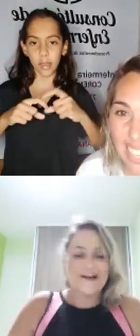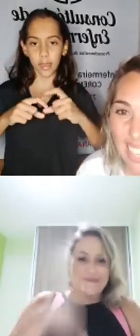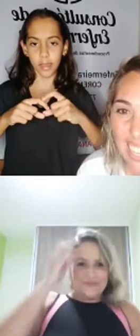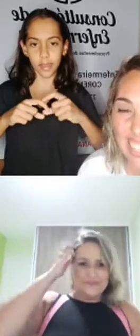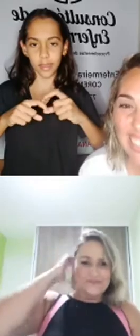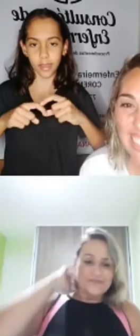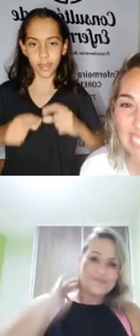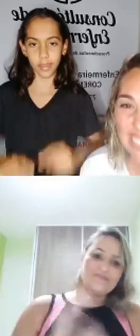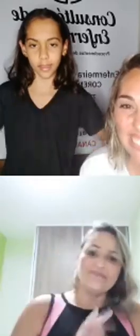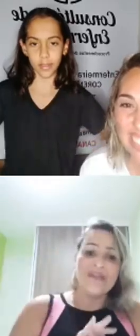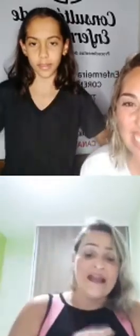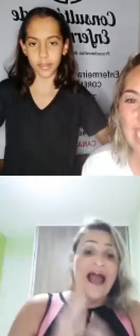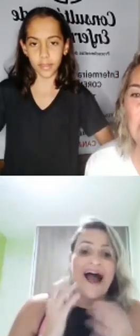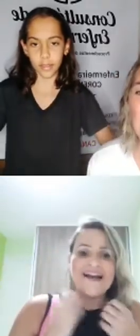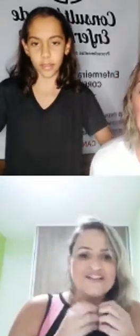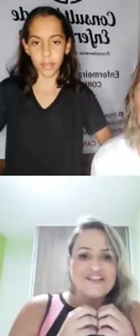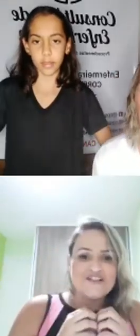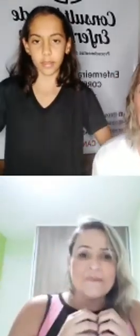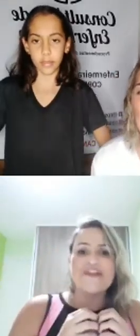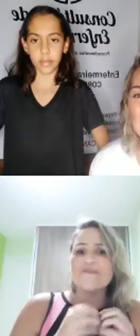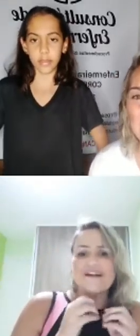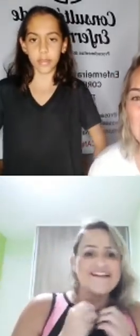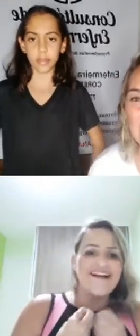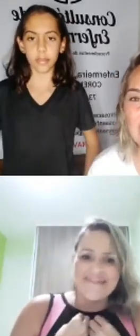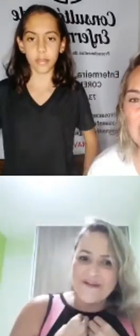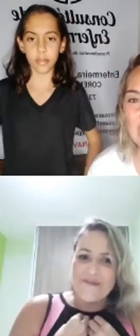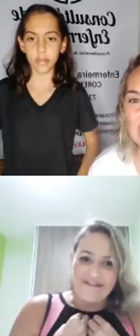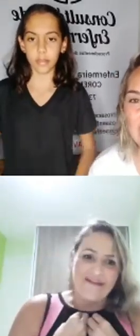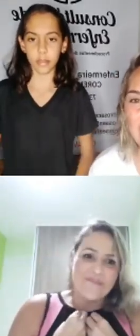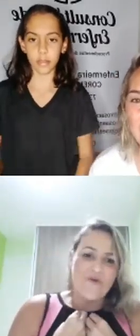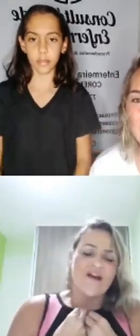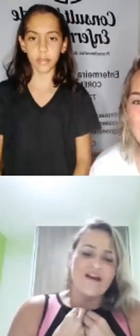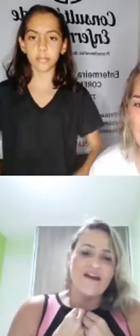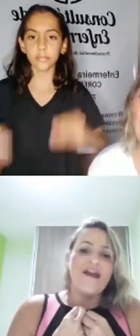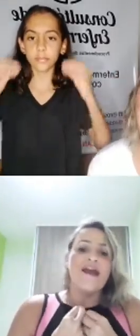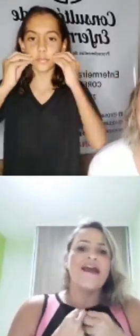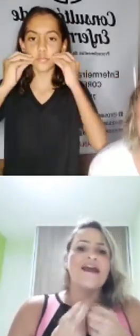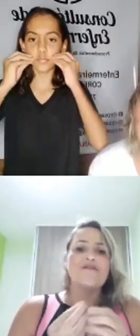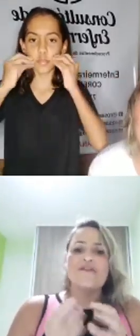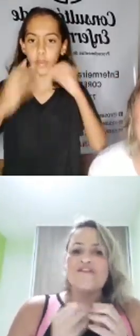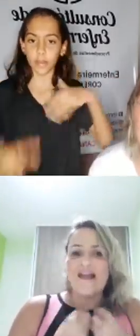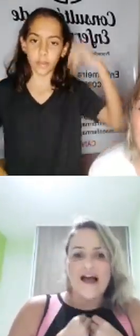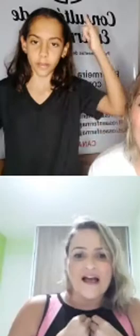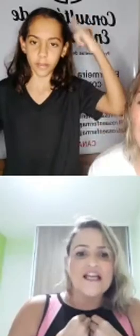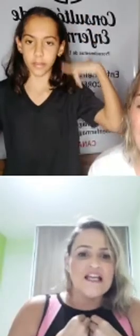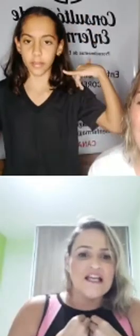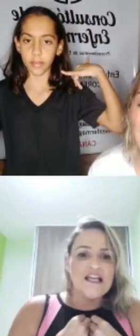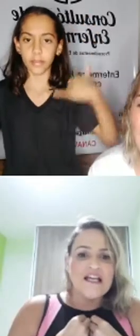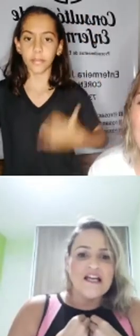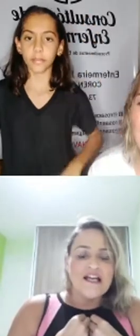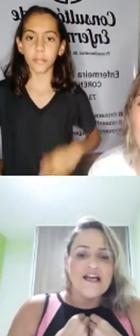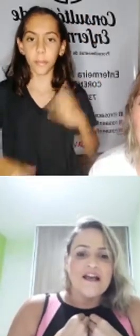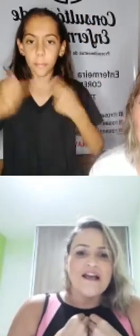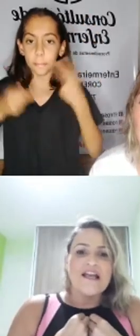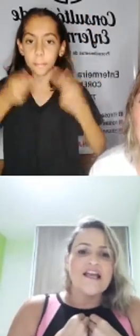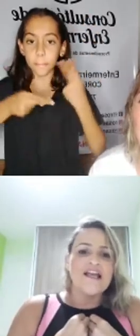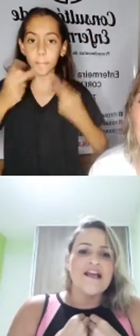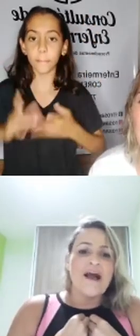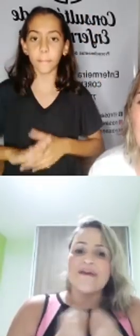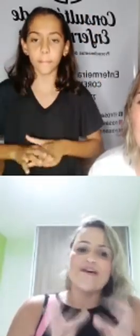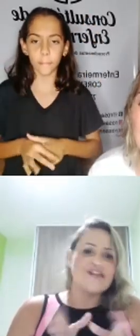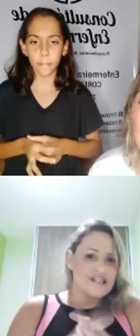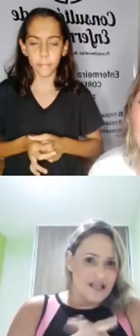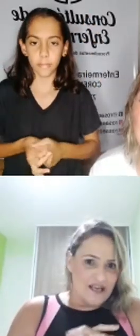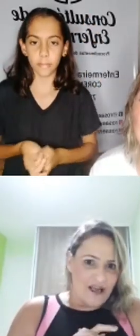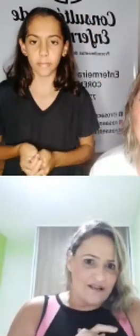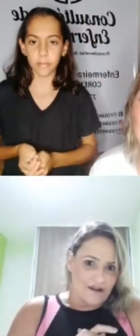obrigada. tá vendo aí? Ai, gente, beijo para a Inaê também, né? Porque eu vou falar que a